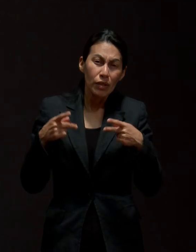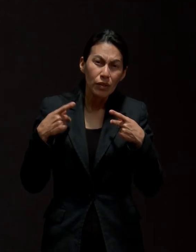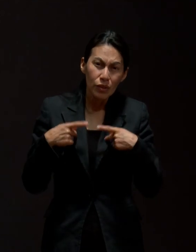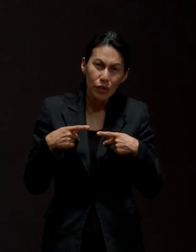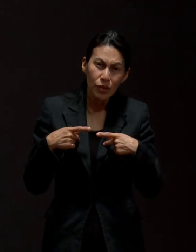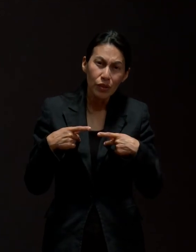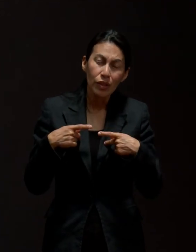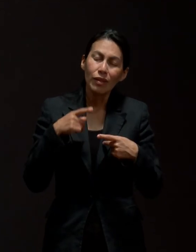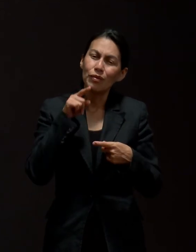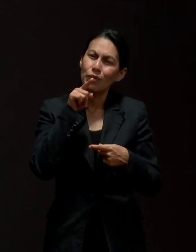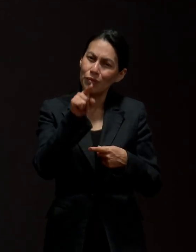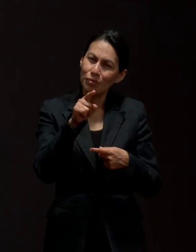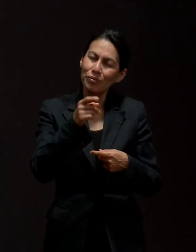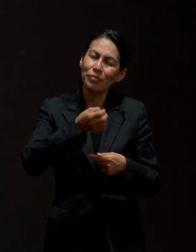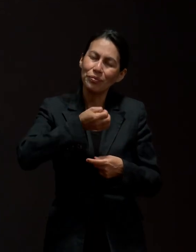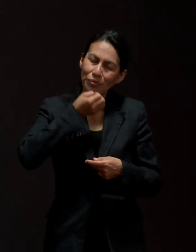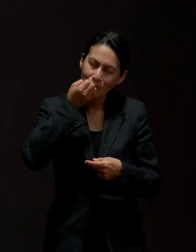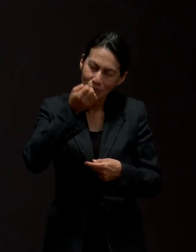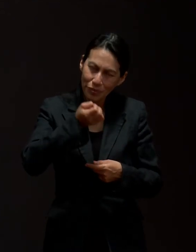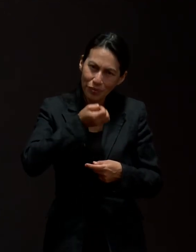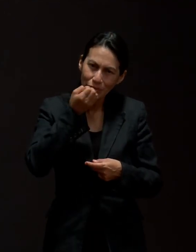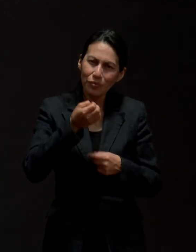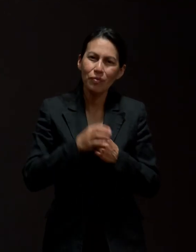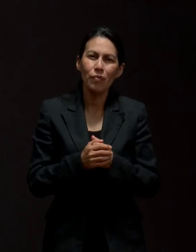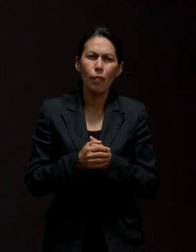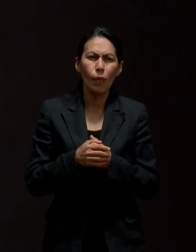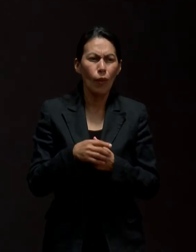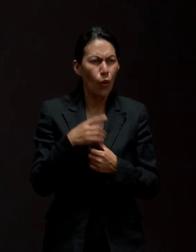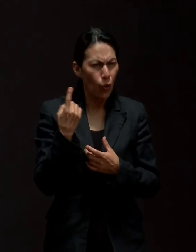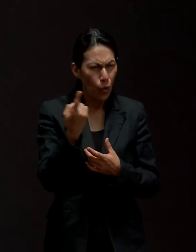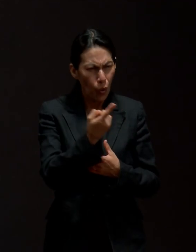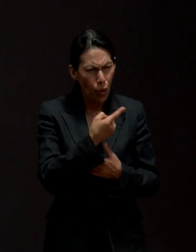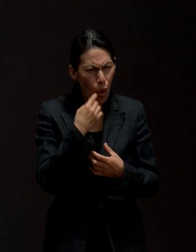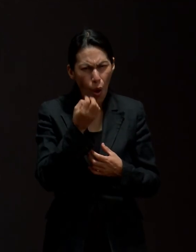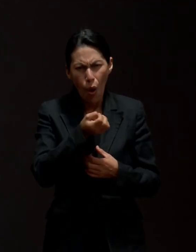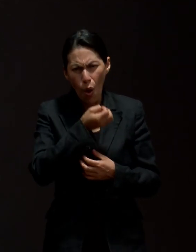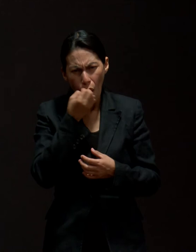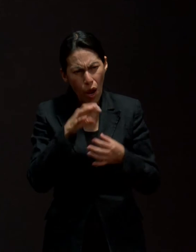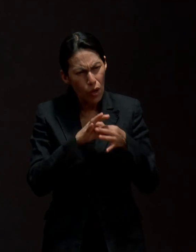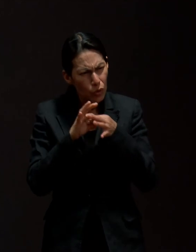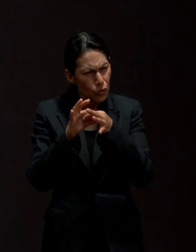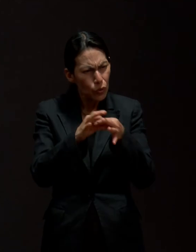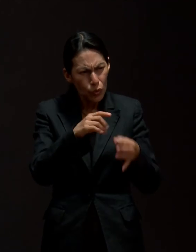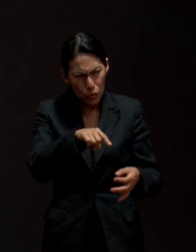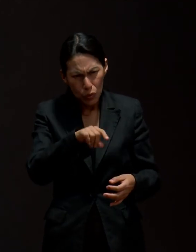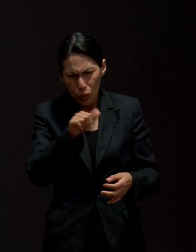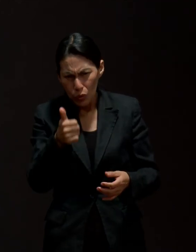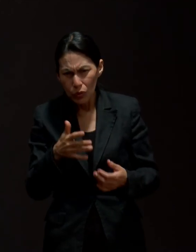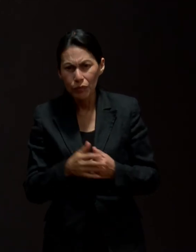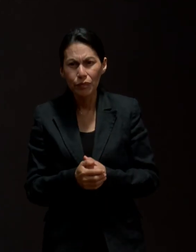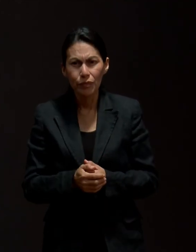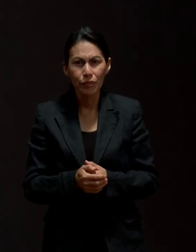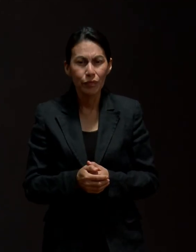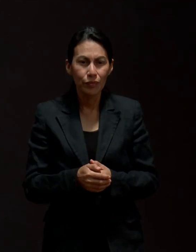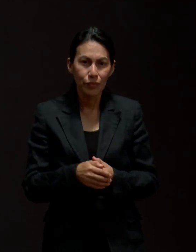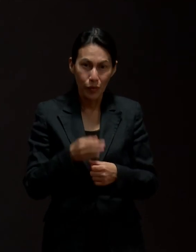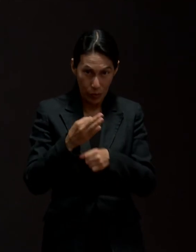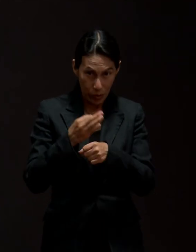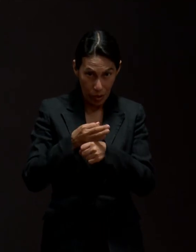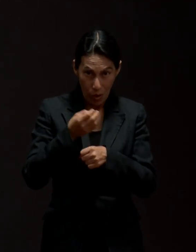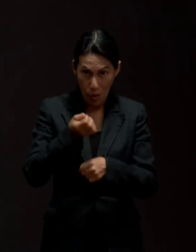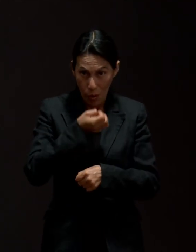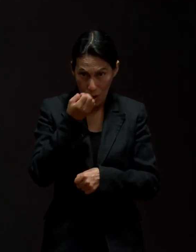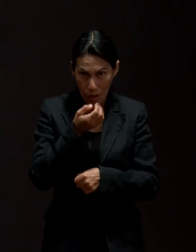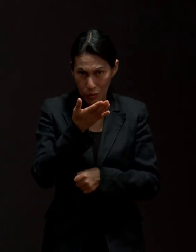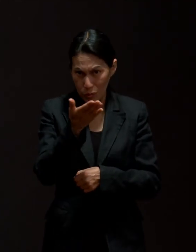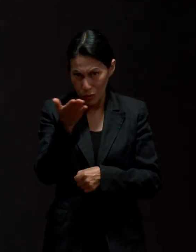que también orará por ti. Oremos los unos por los otros. Amén. Amén. a orar. Invitamos a